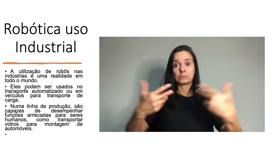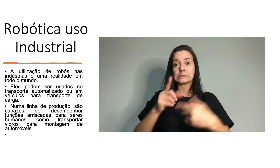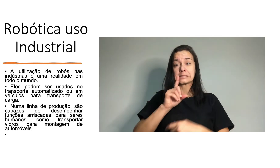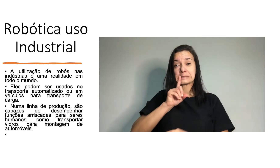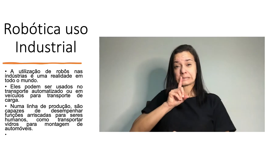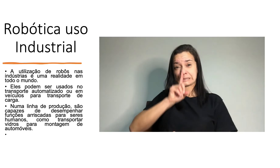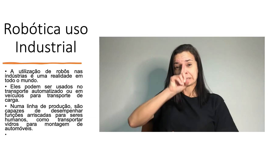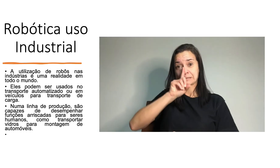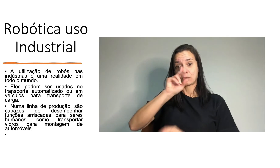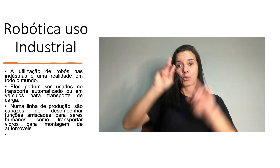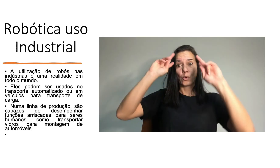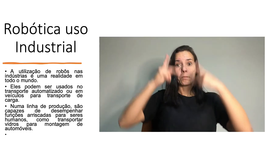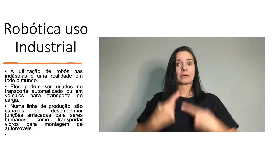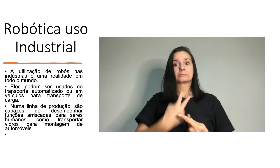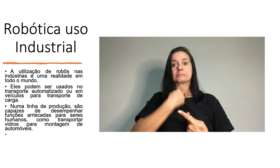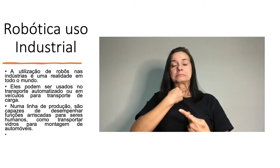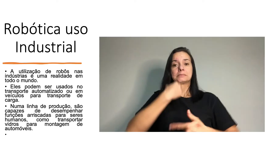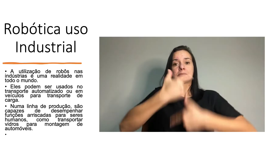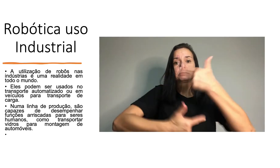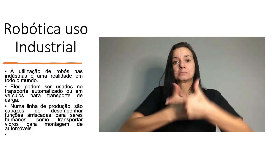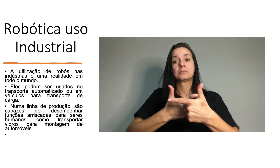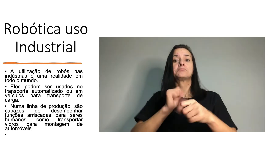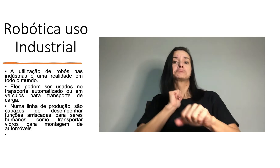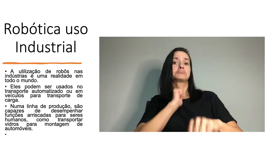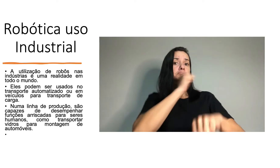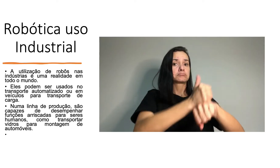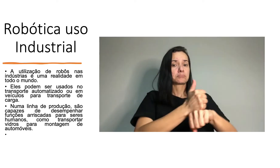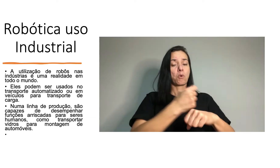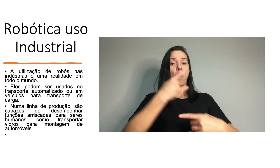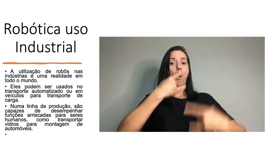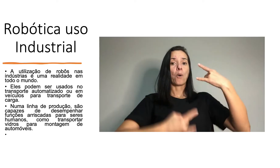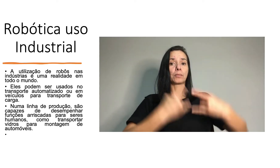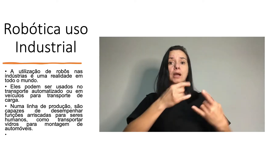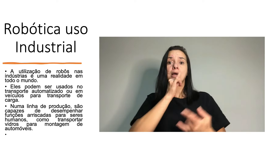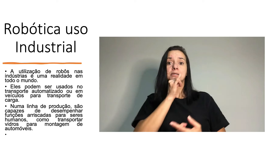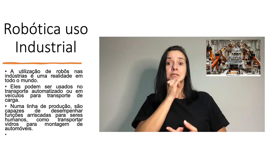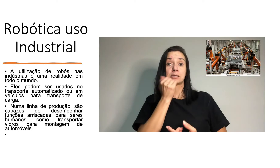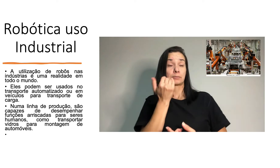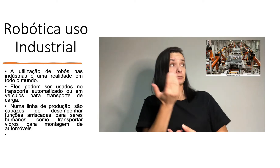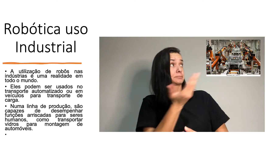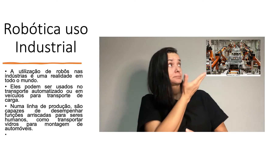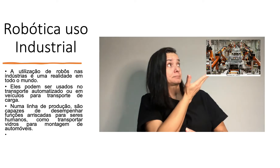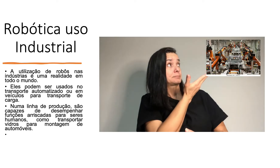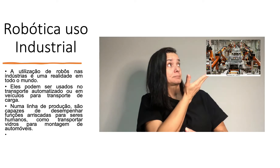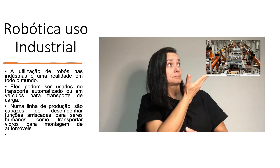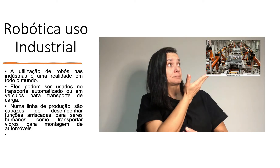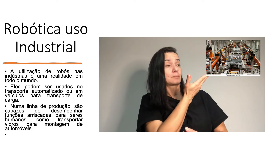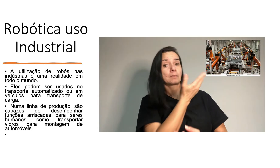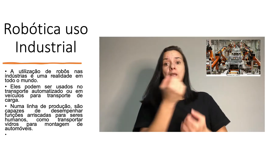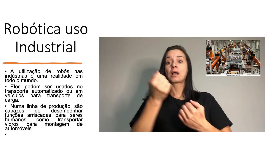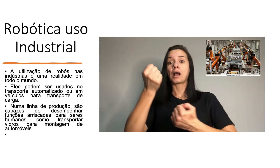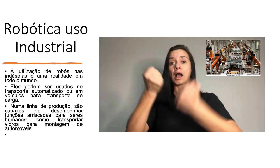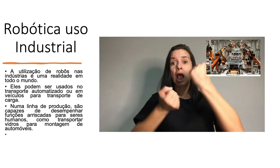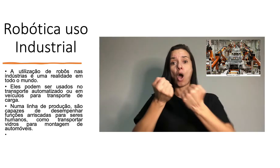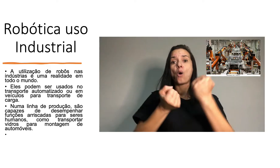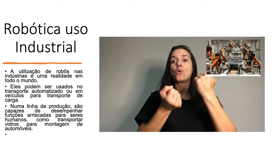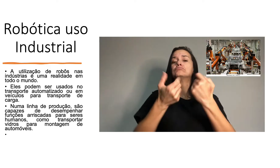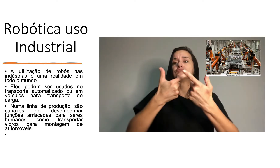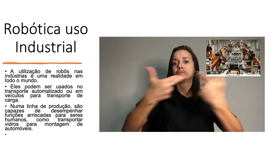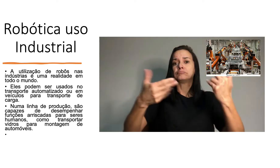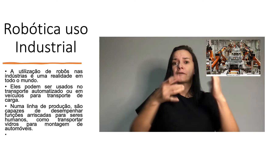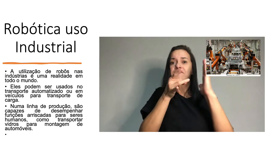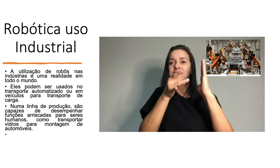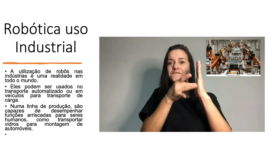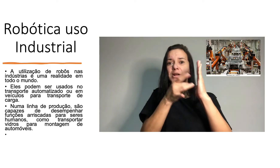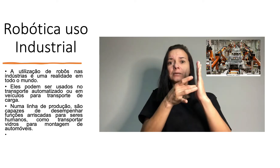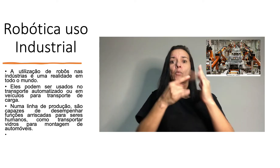Numa linha de produção, são capazes de desempenhar funções arriscadas para seres humanos, como